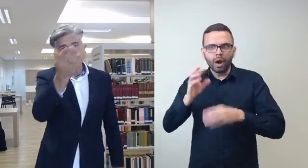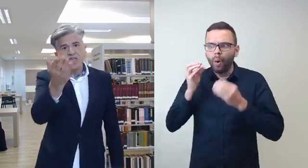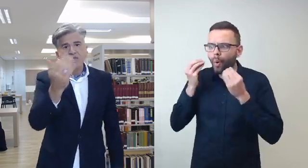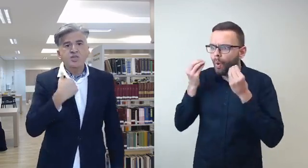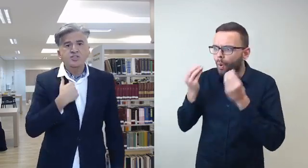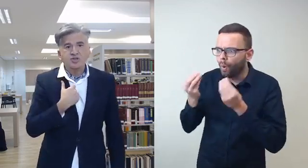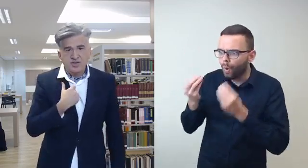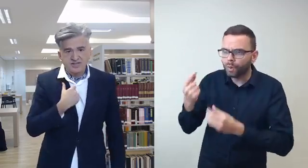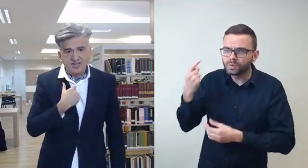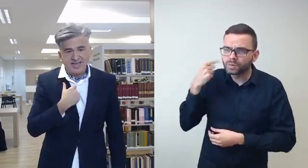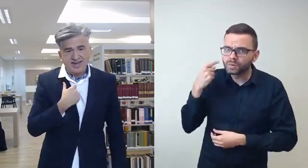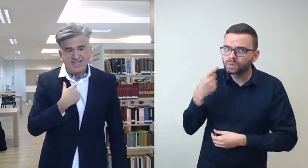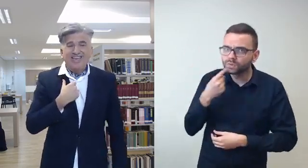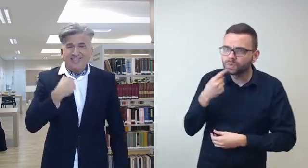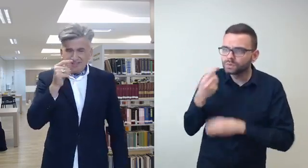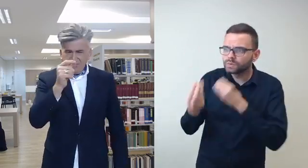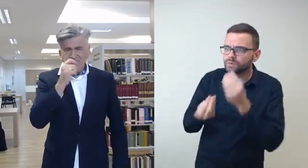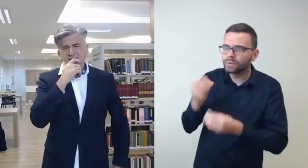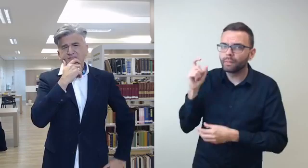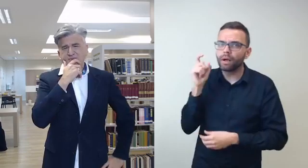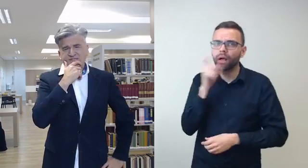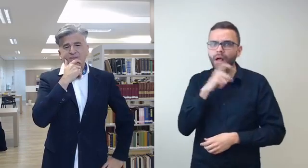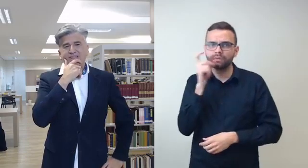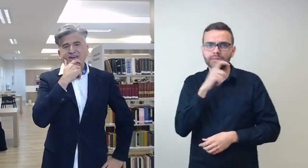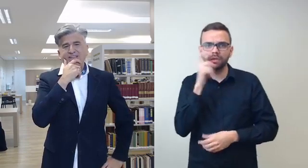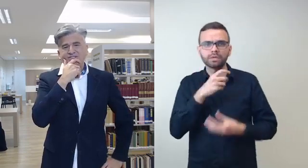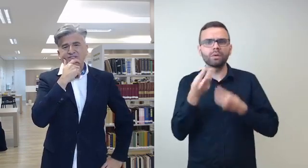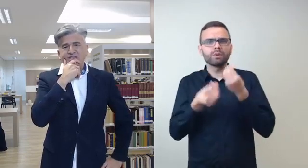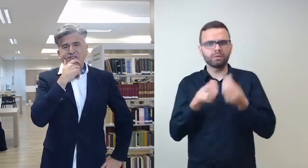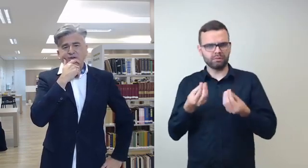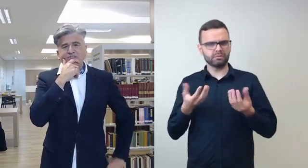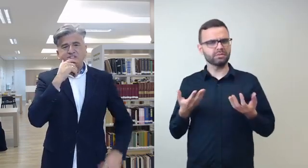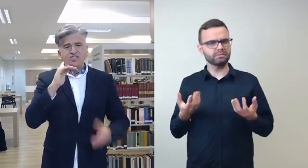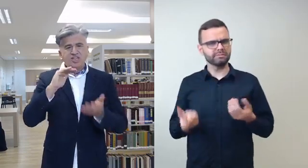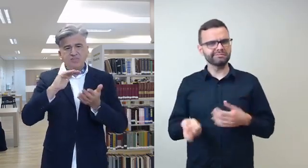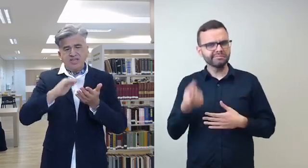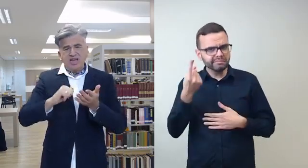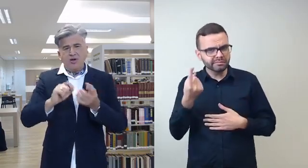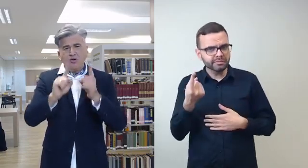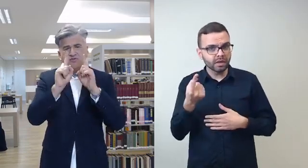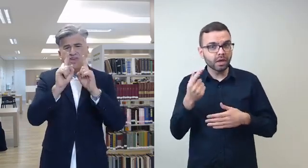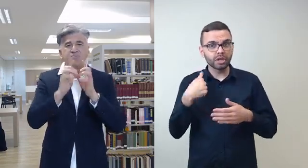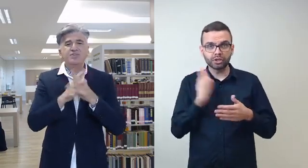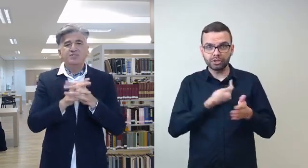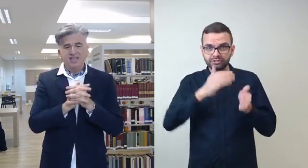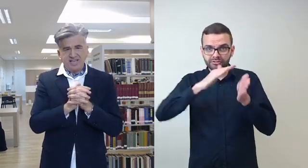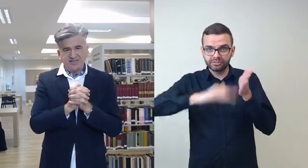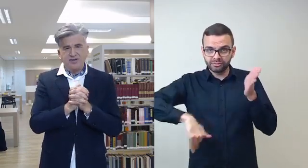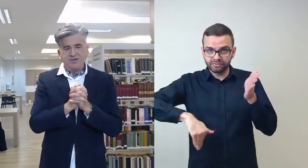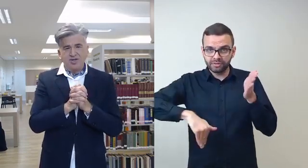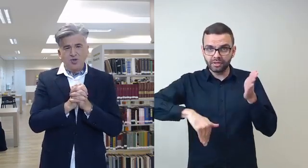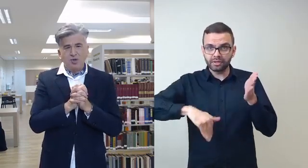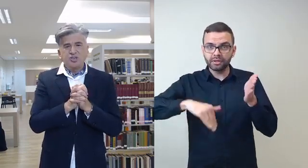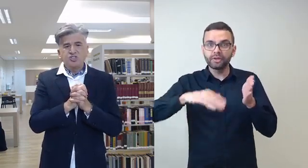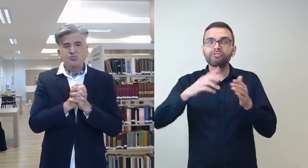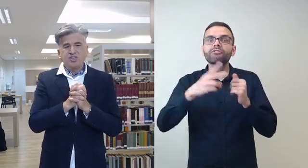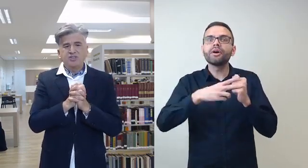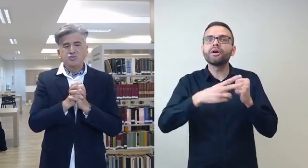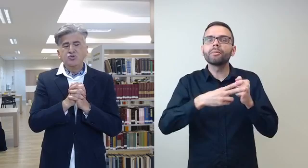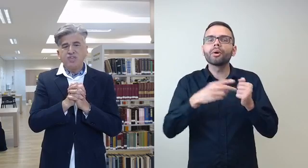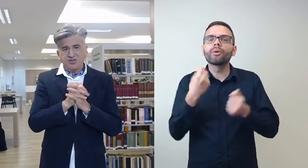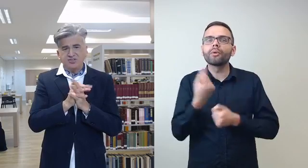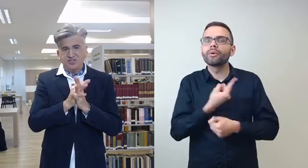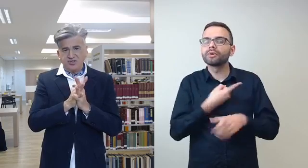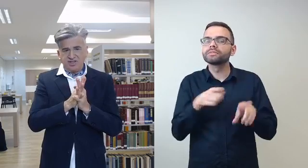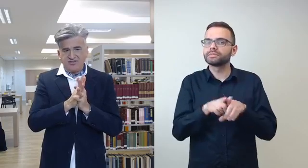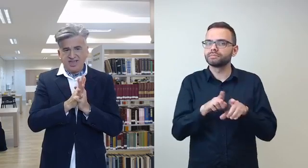surdo veio aqui e mentiu na nossa cara? Vocês estão vendo a responsabilidade? Quando a gente elimina um verbinho de ligação, como a gente pode